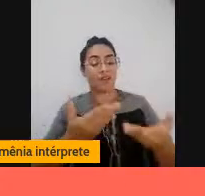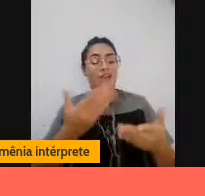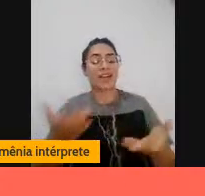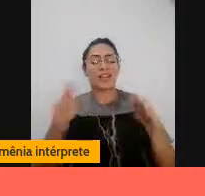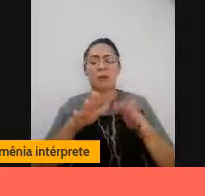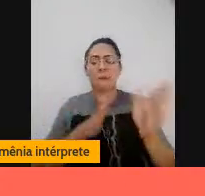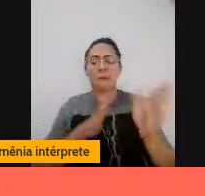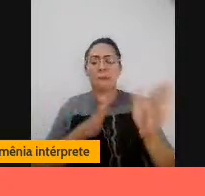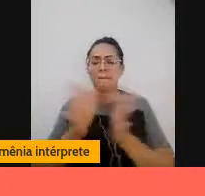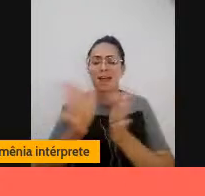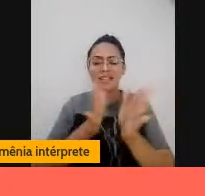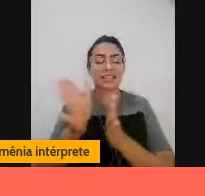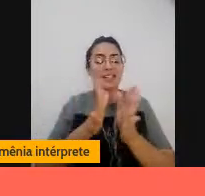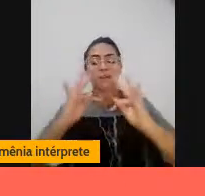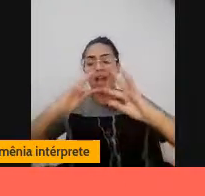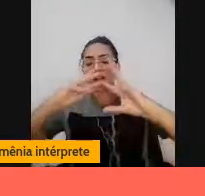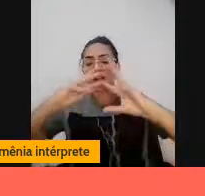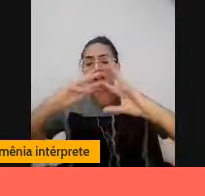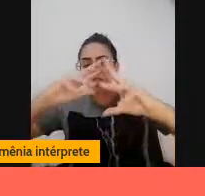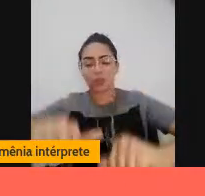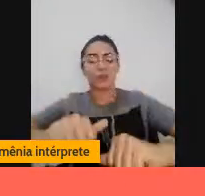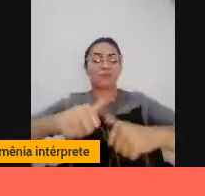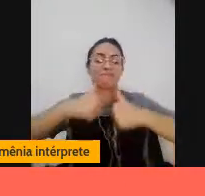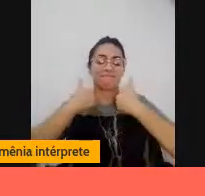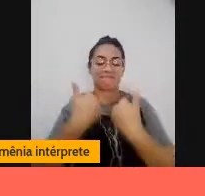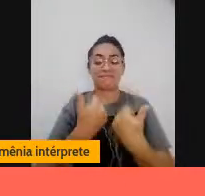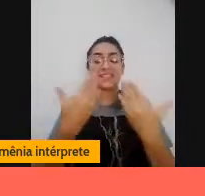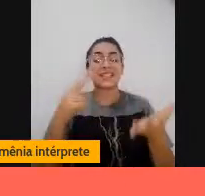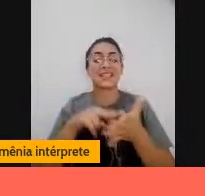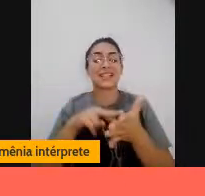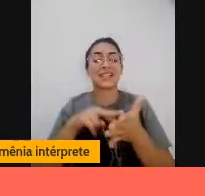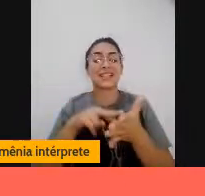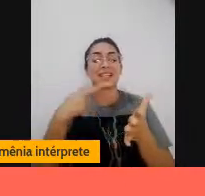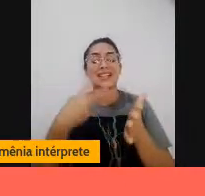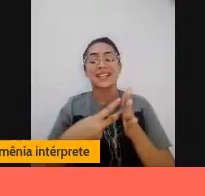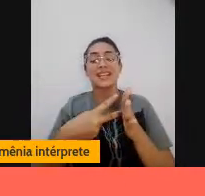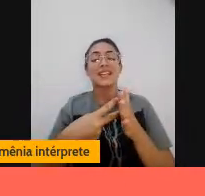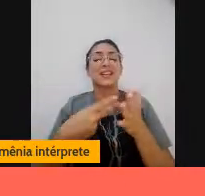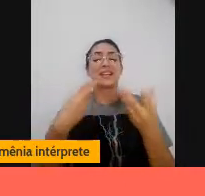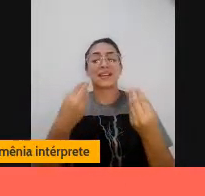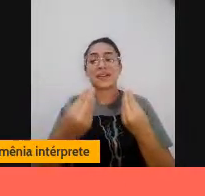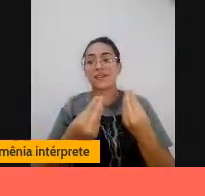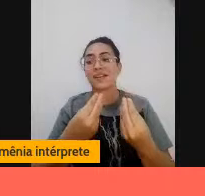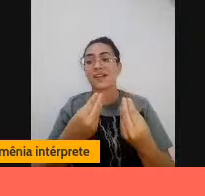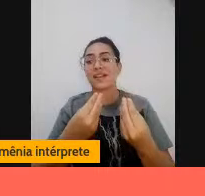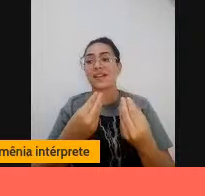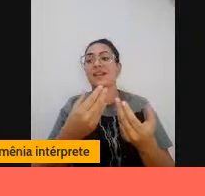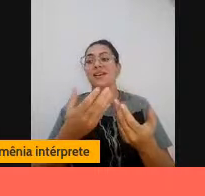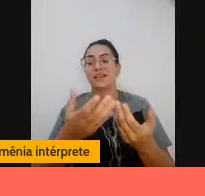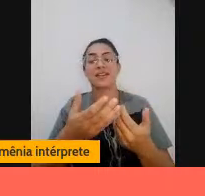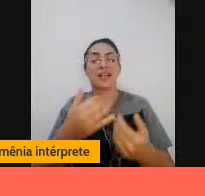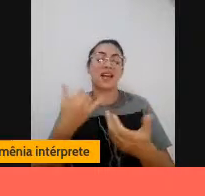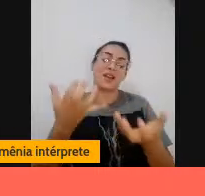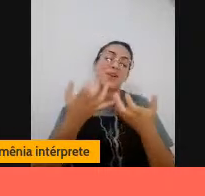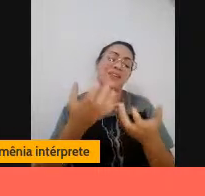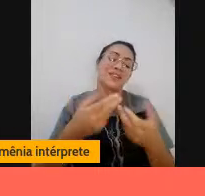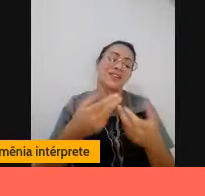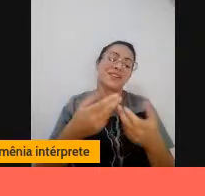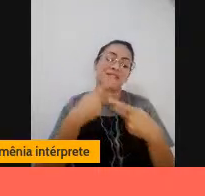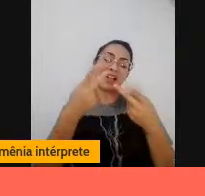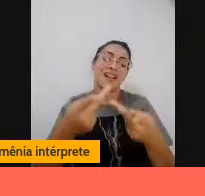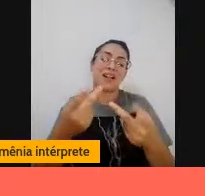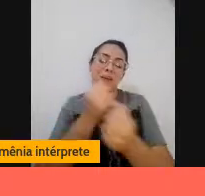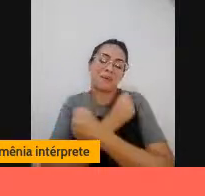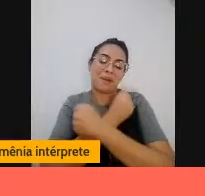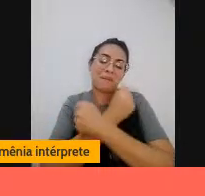participativo, para todos e todas. Ou seja, é um abraço. Então, é isso que eu queria dizer. Eu queria abraçar